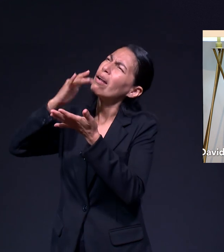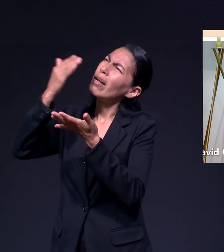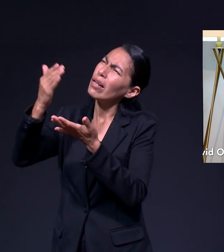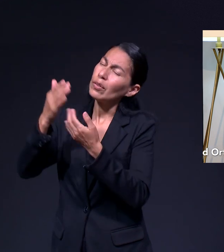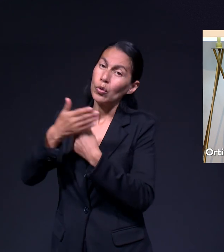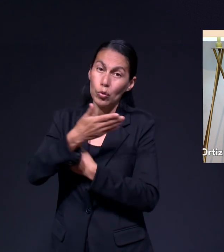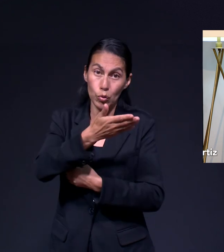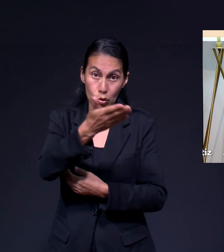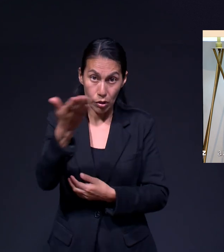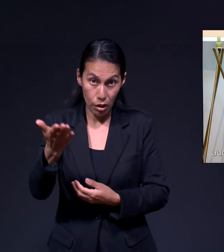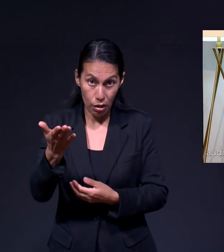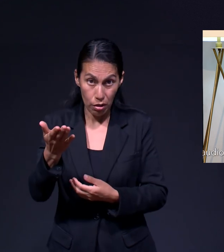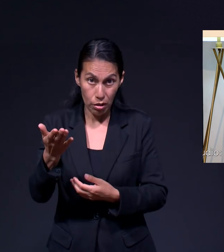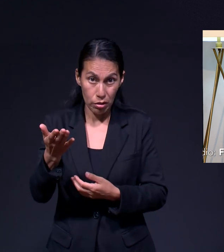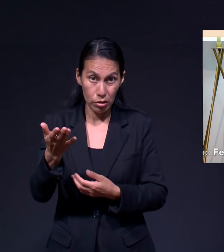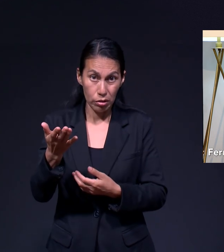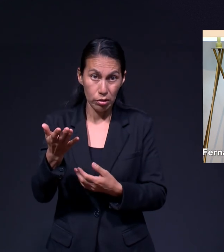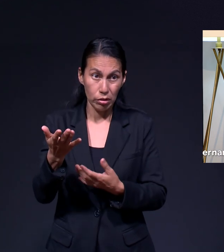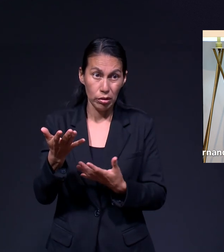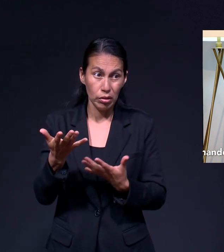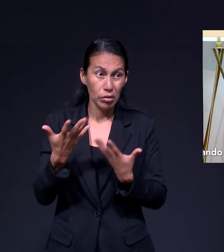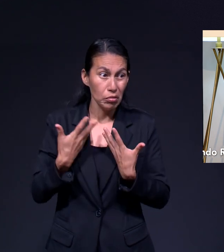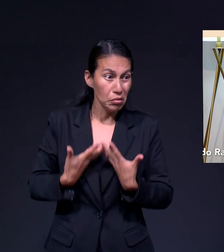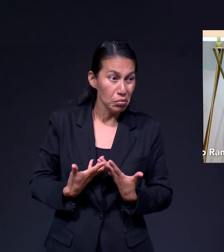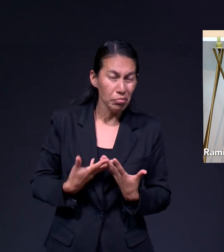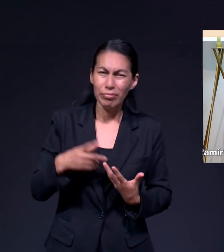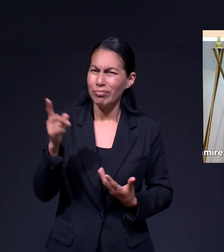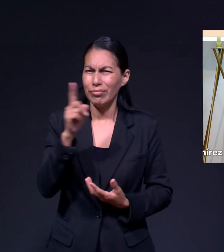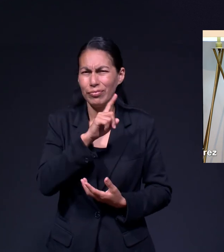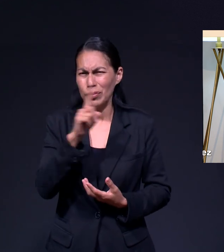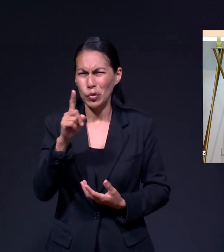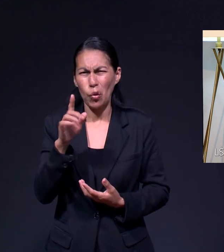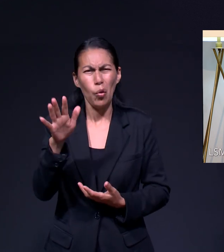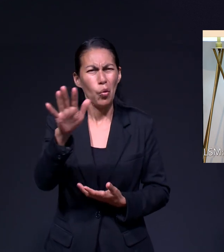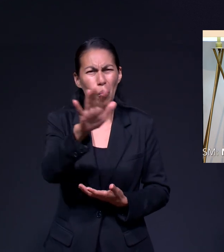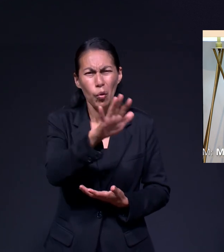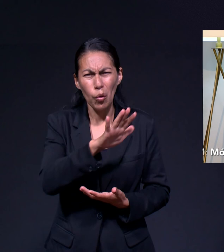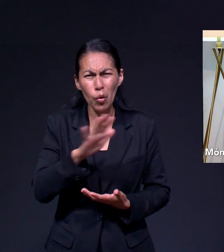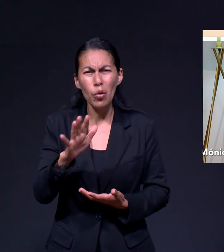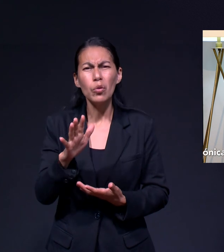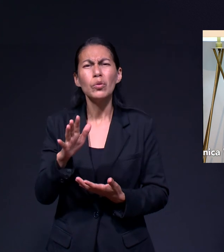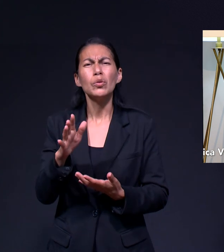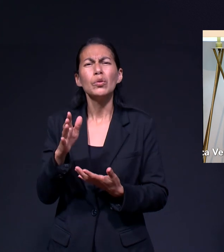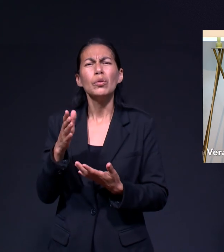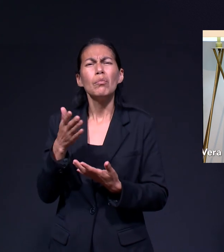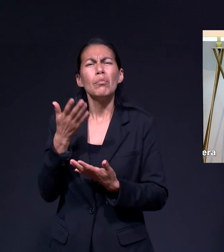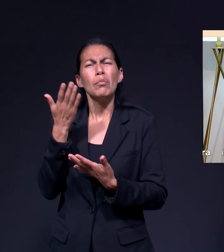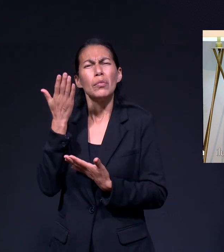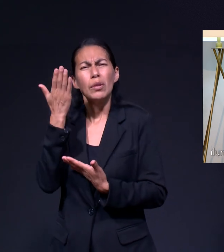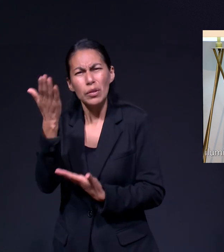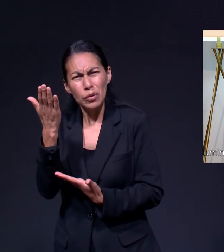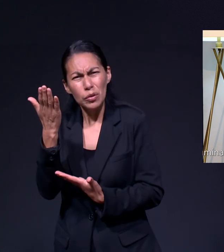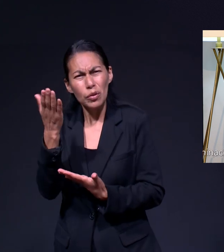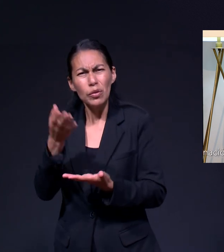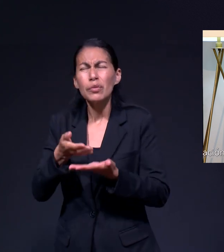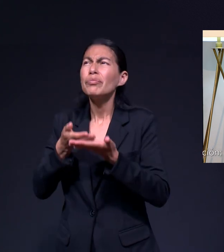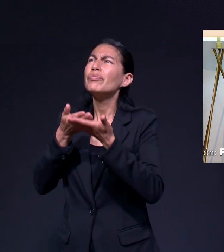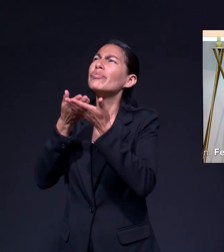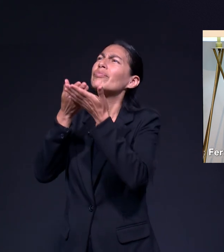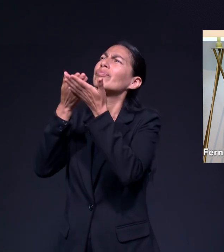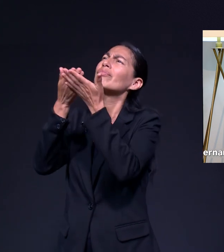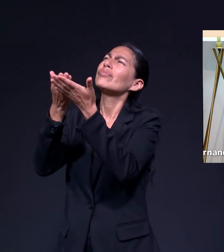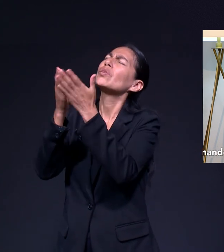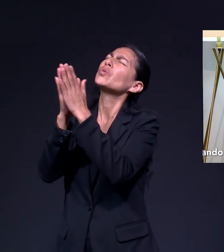estéis angustiados más sean conocidas vuestras peticiones delante de dios con toda oración y